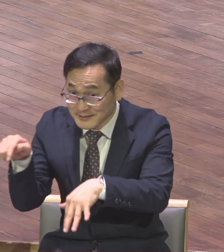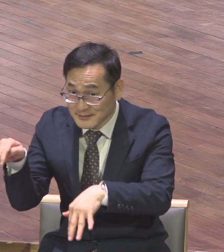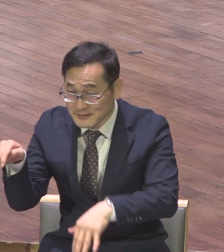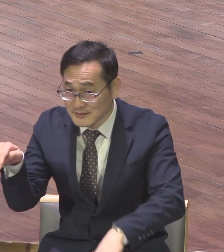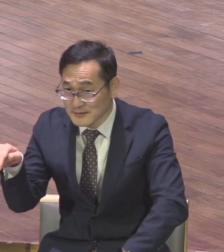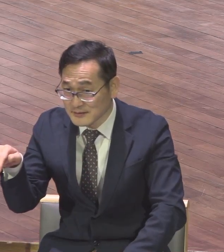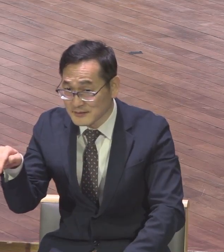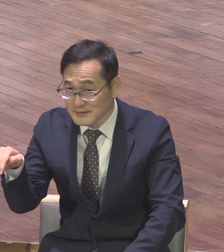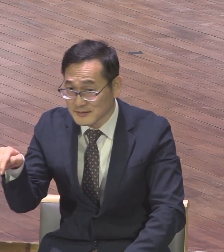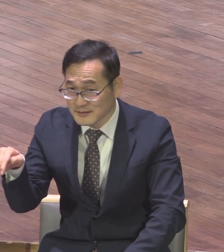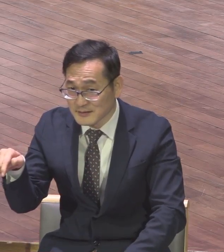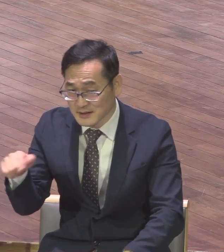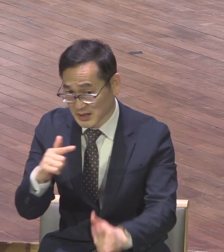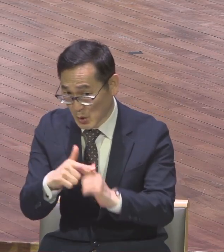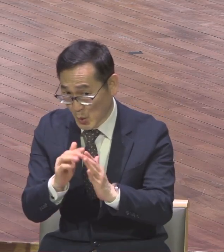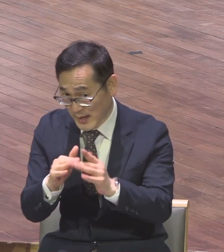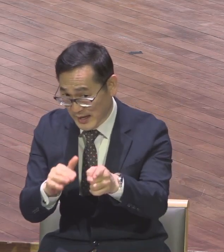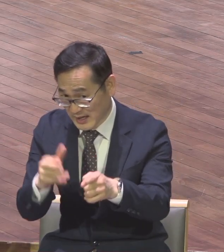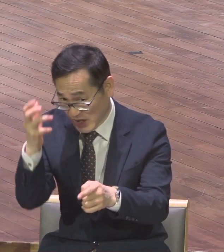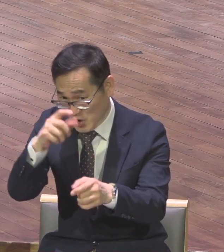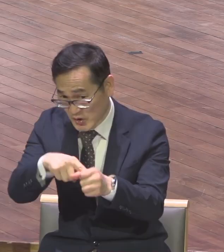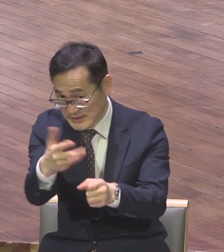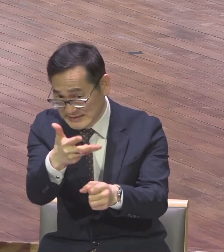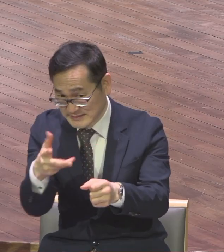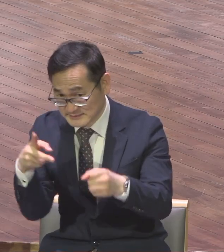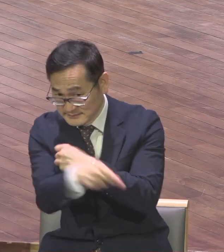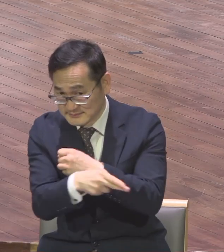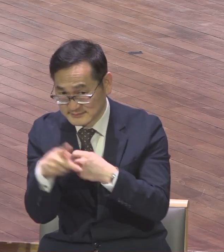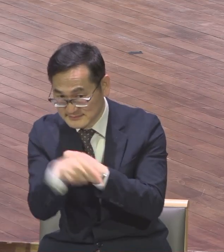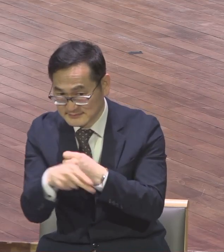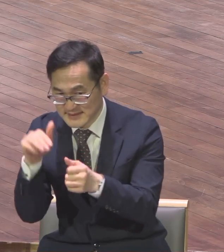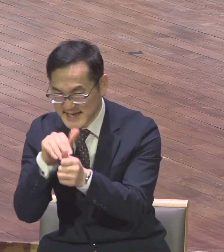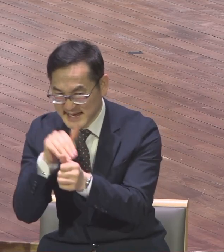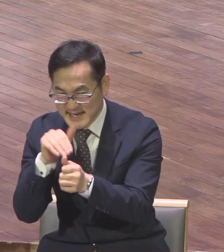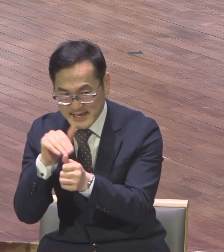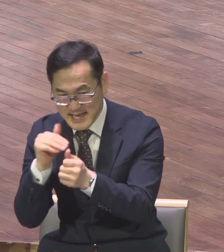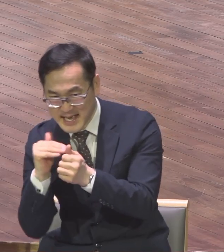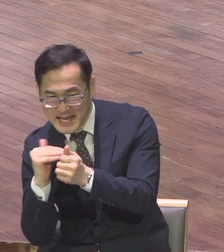어떻게 해서든지 교회의 영적 흐름을 끊어놓으려고